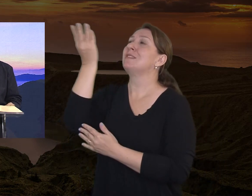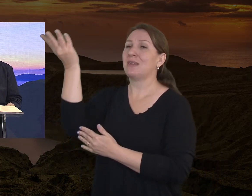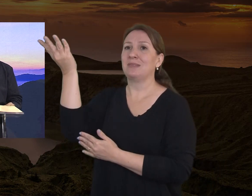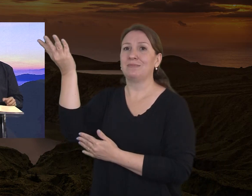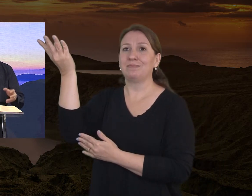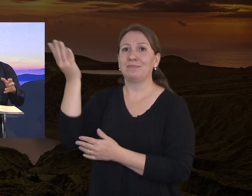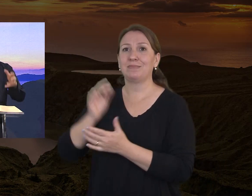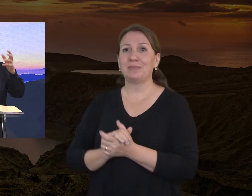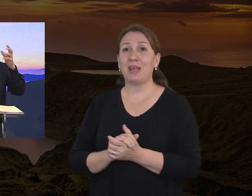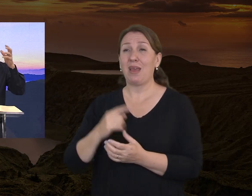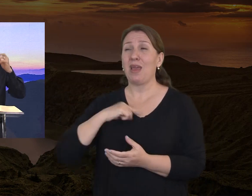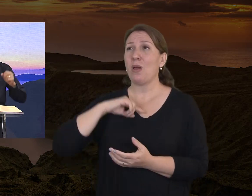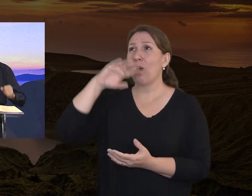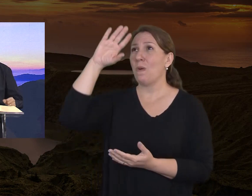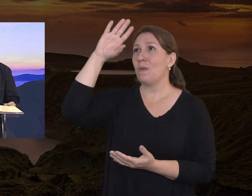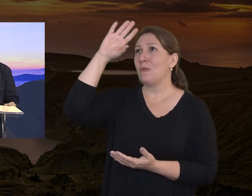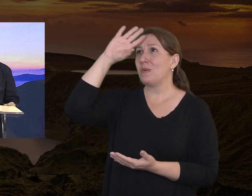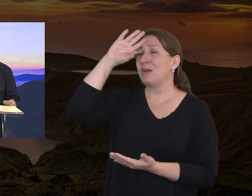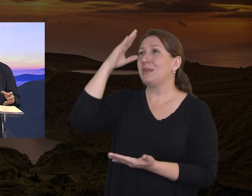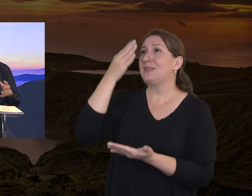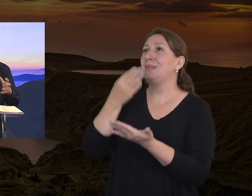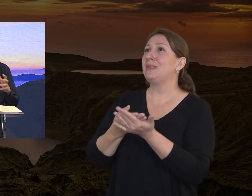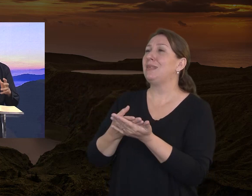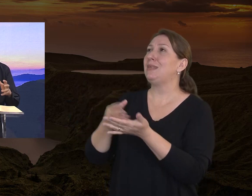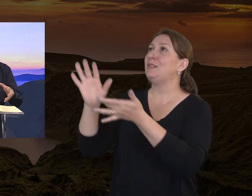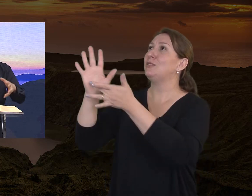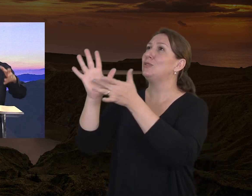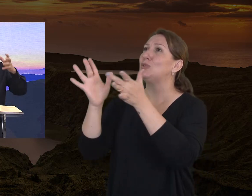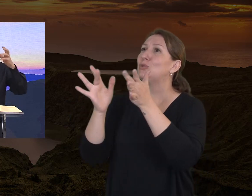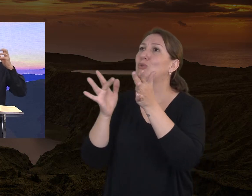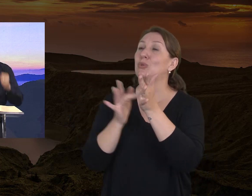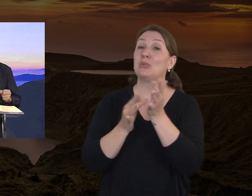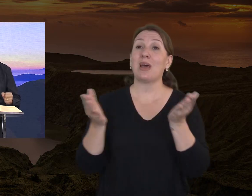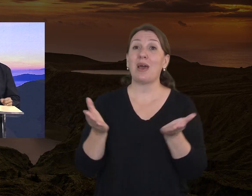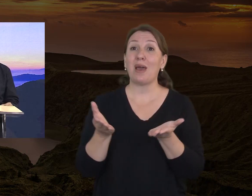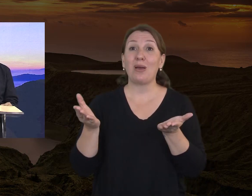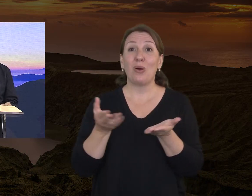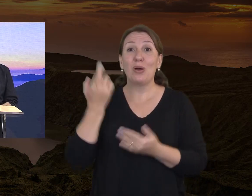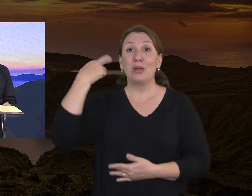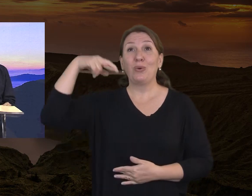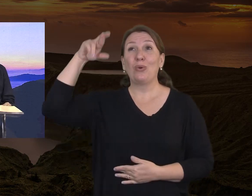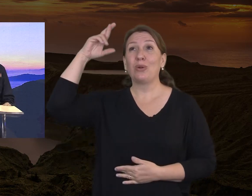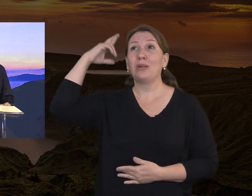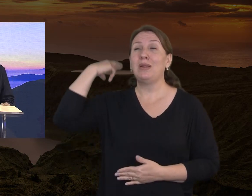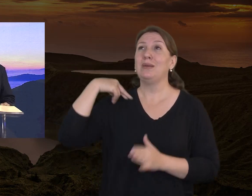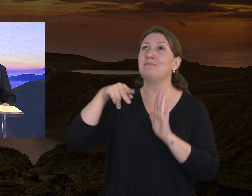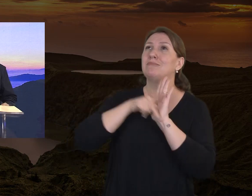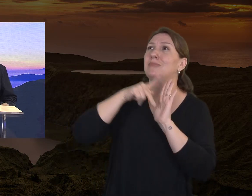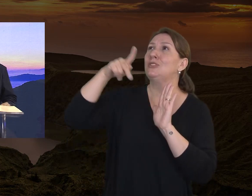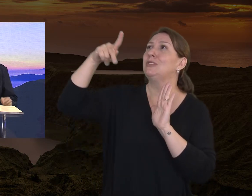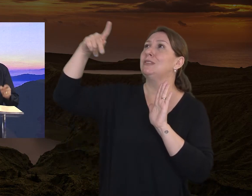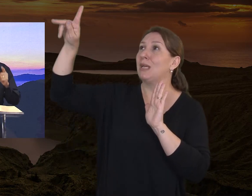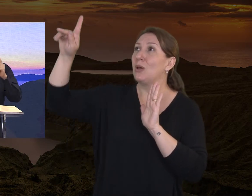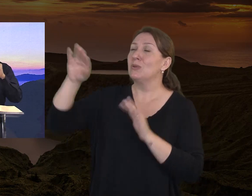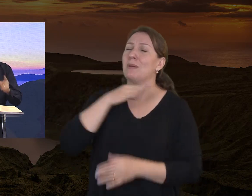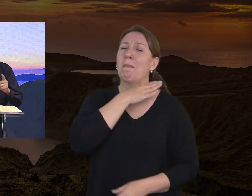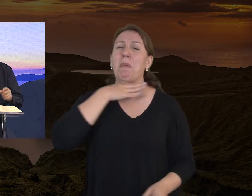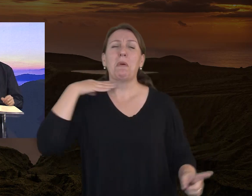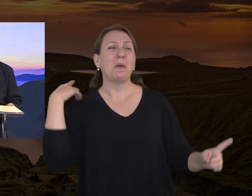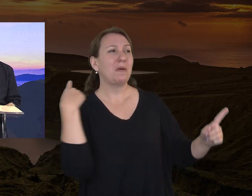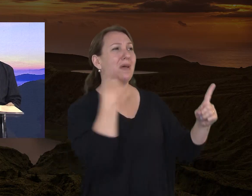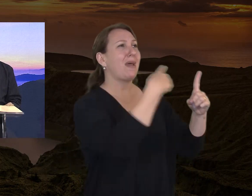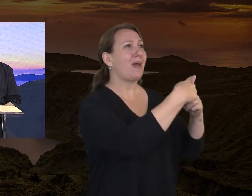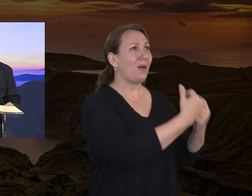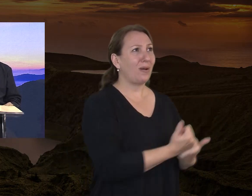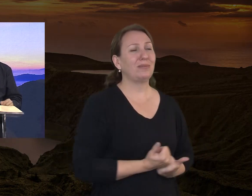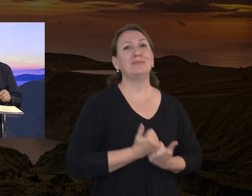pecados e você creu no Senhor Jesus. Ele se tornou o Cordeiro de Deus e ele morreu em seu lugar, derramando seu sangue na